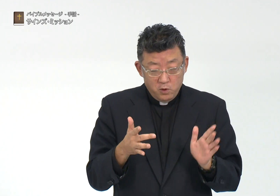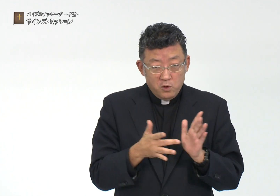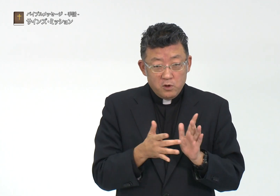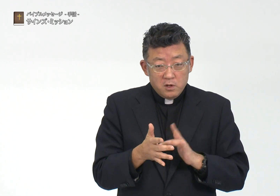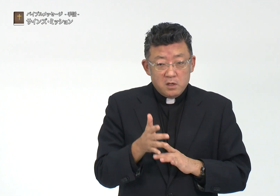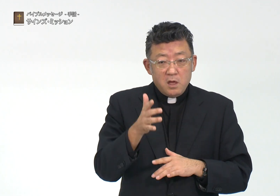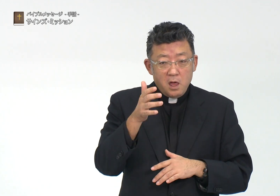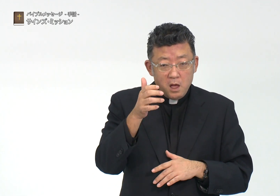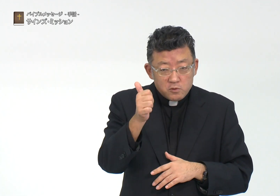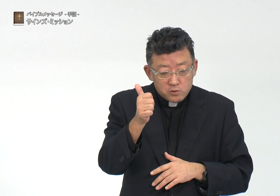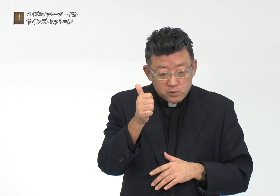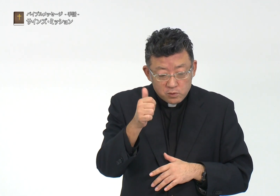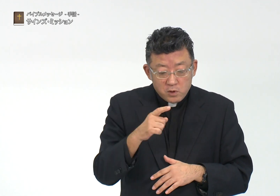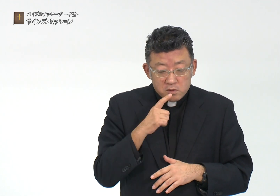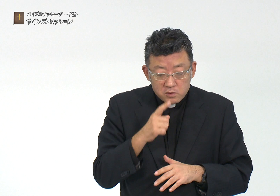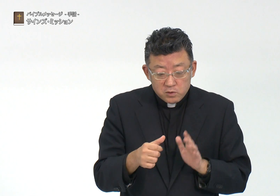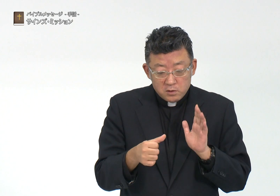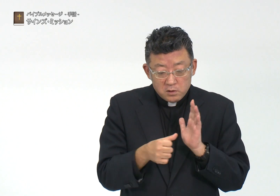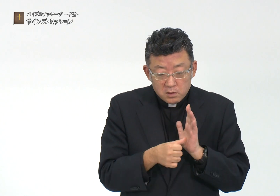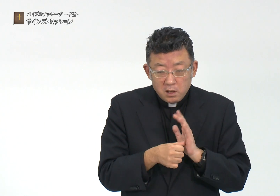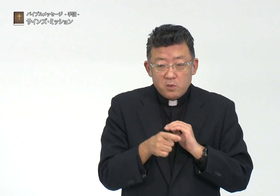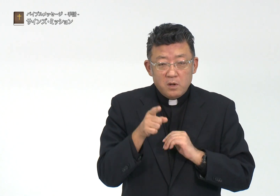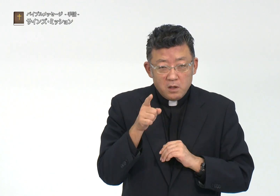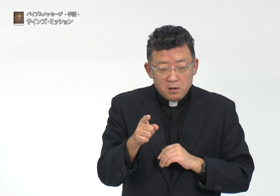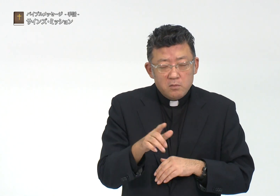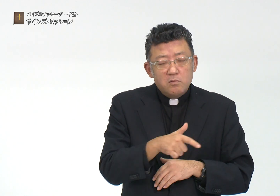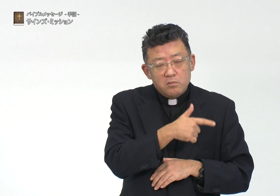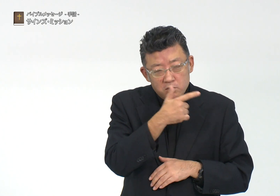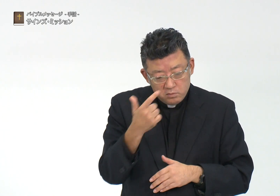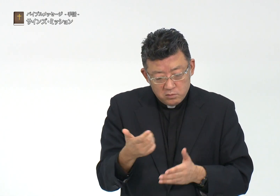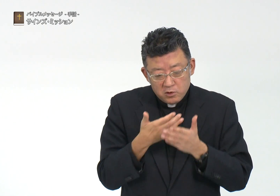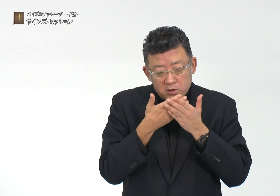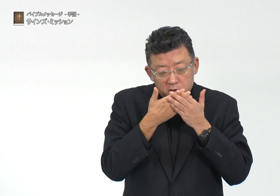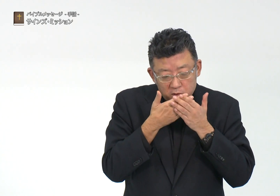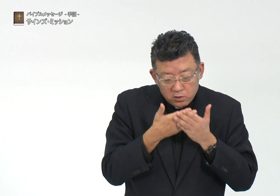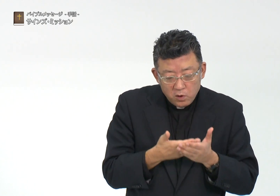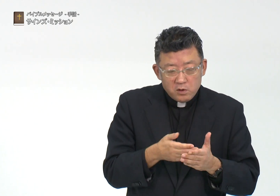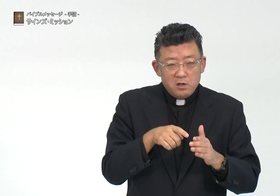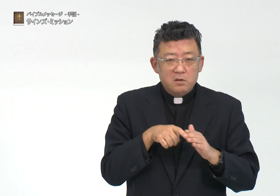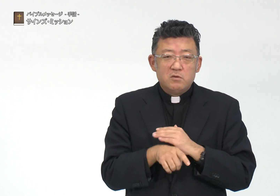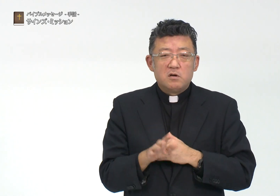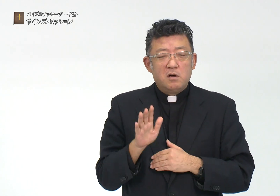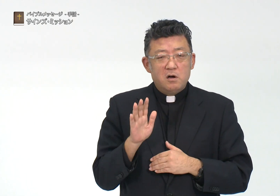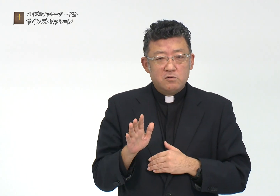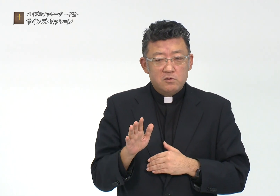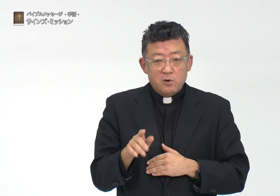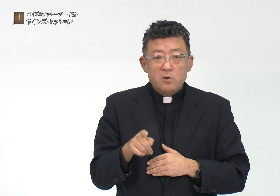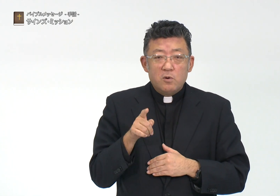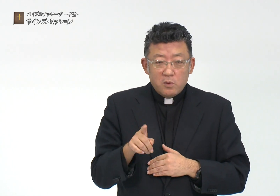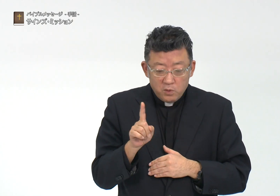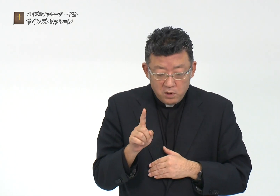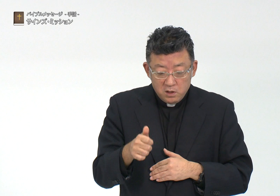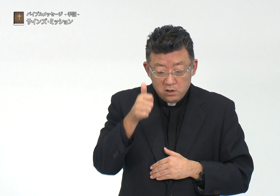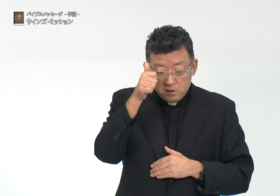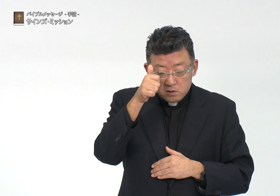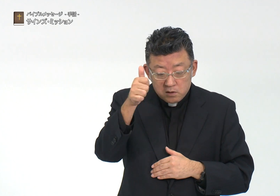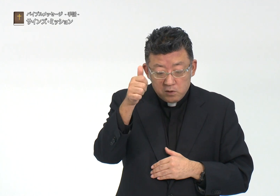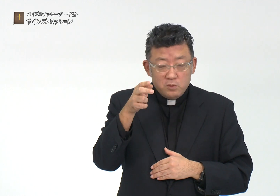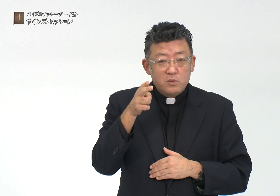前もお話しさせていただきましたがイエスと言う名は大きな大切な意味があります